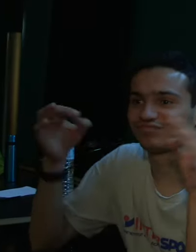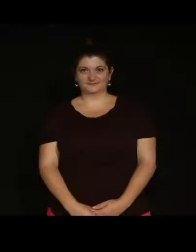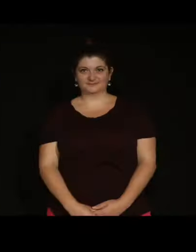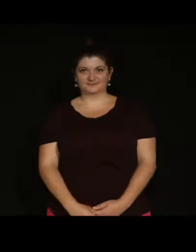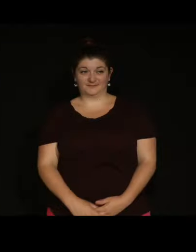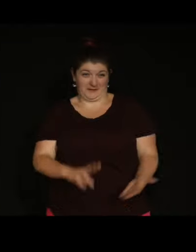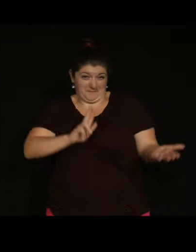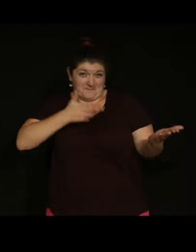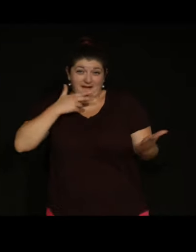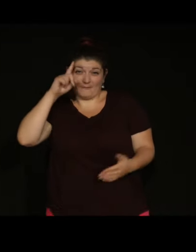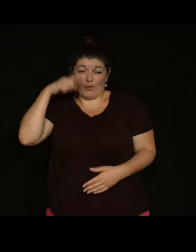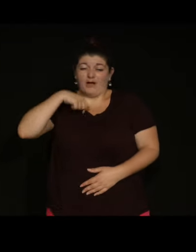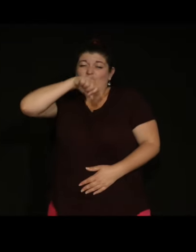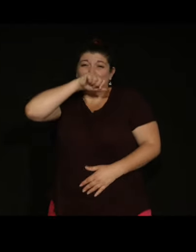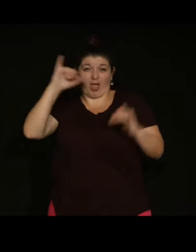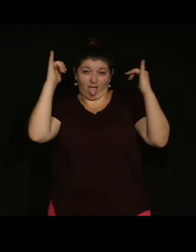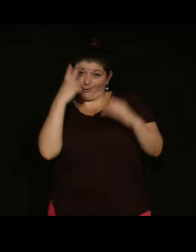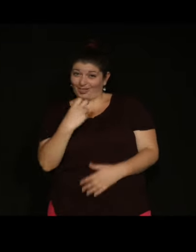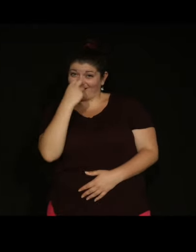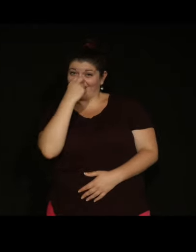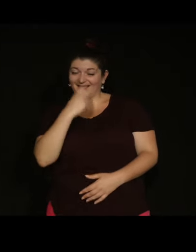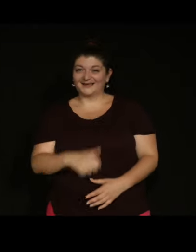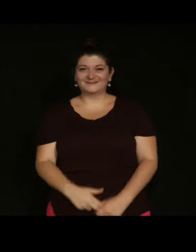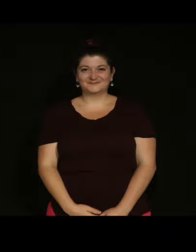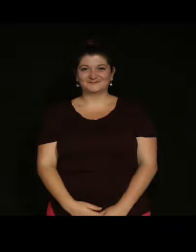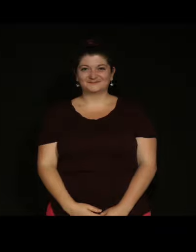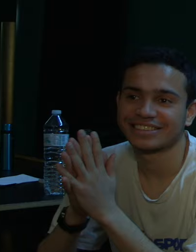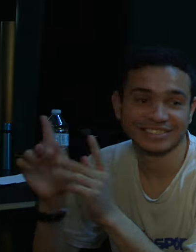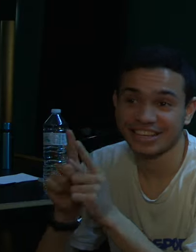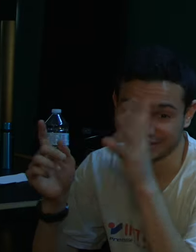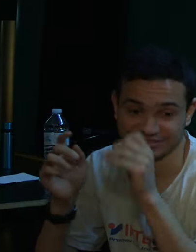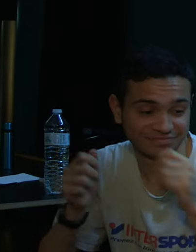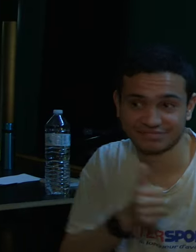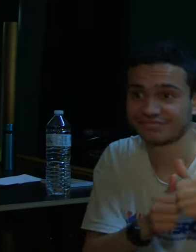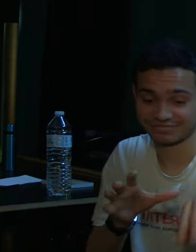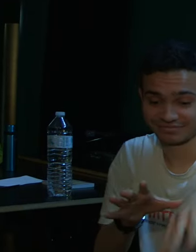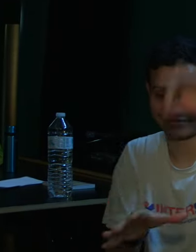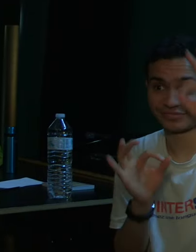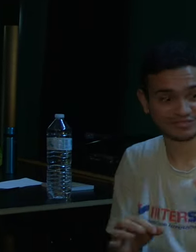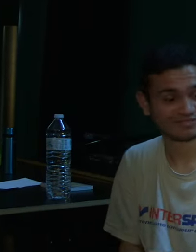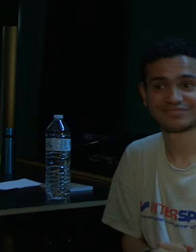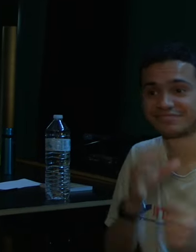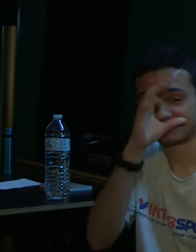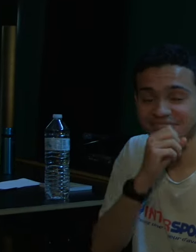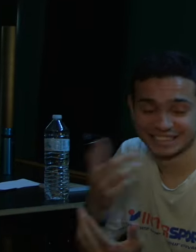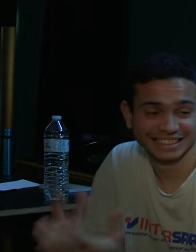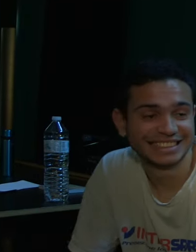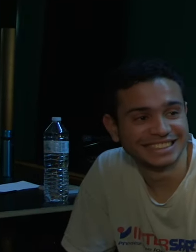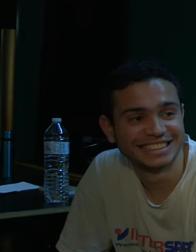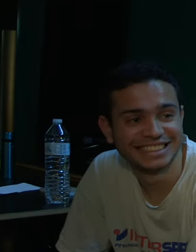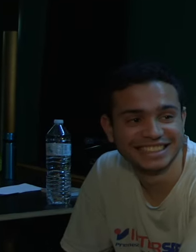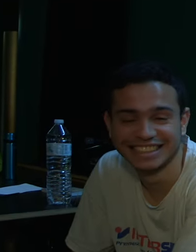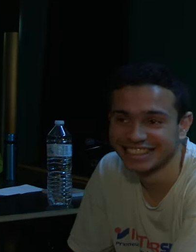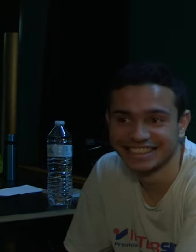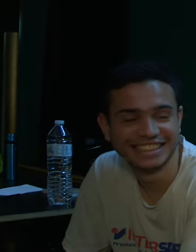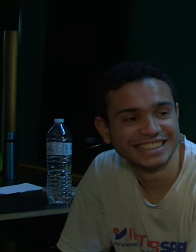mis. Et ça tombe bien parce que moi j'aime bien faire le clown. Et... voilà, c'est un bon hasard. Du coup, le tirage